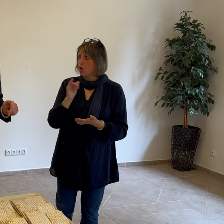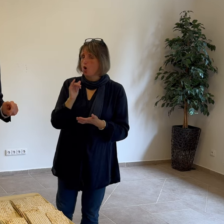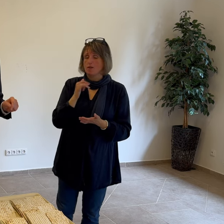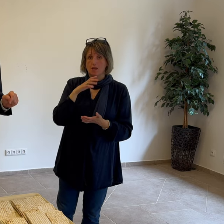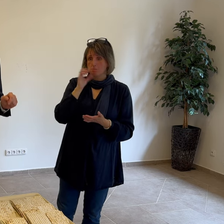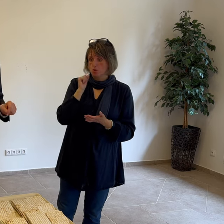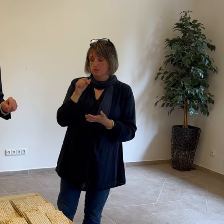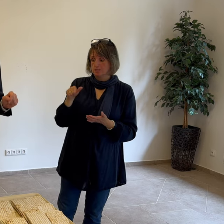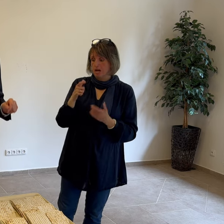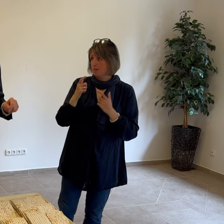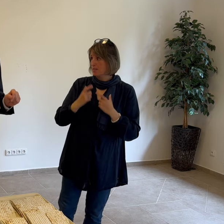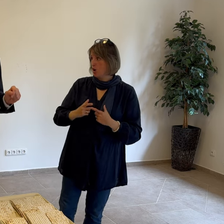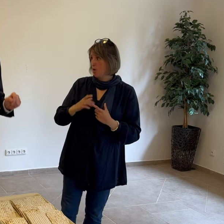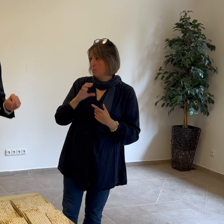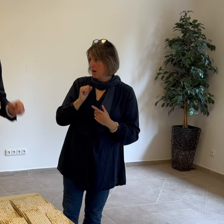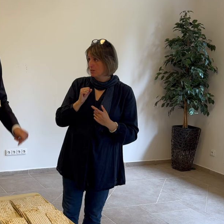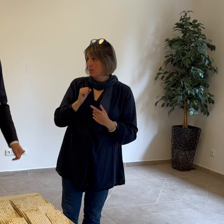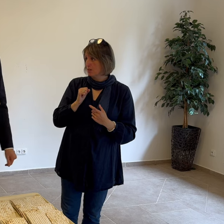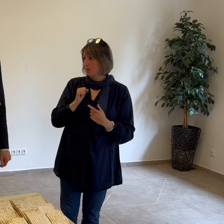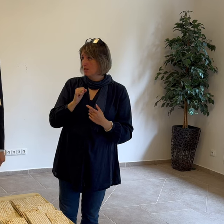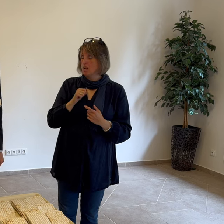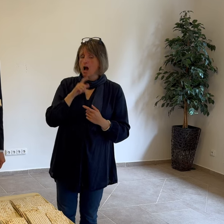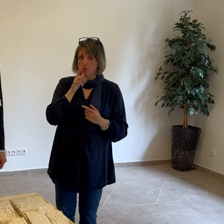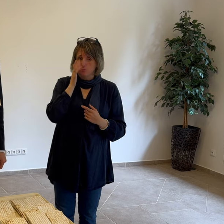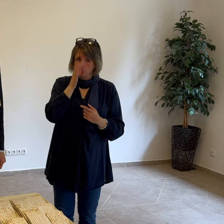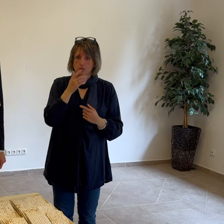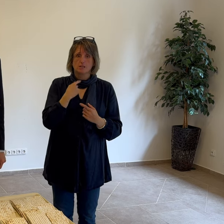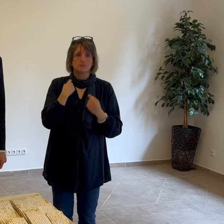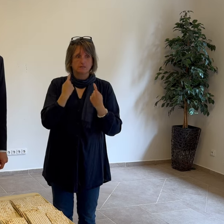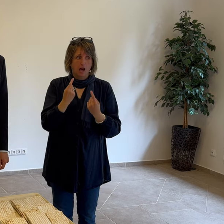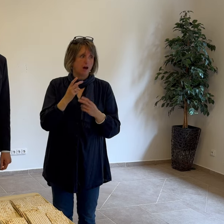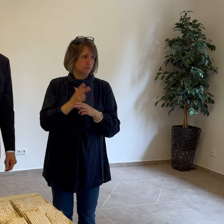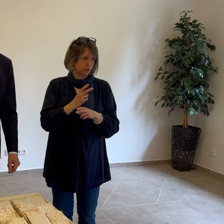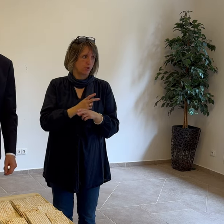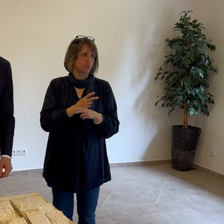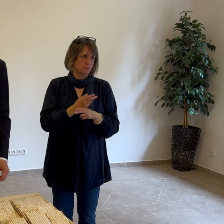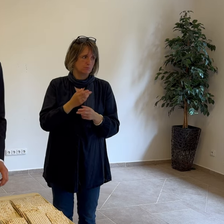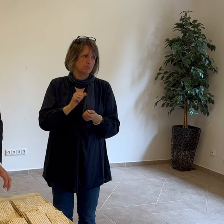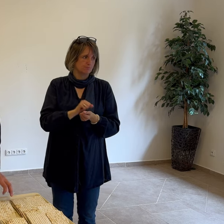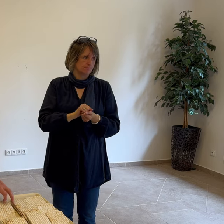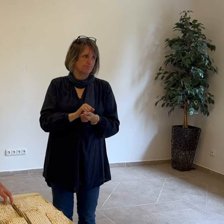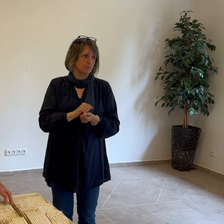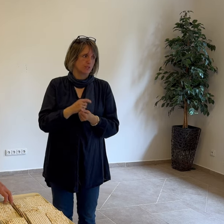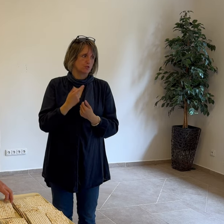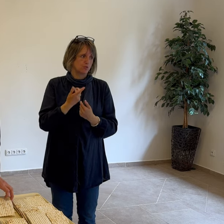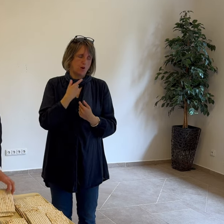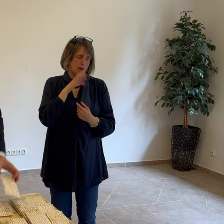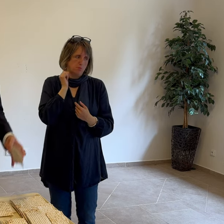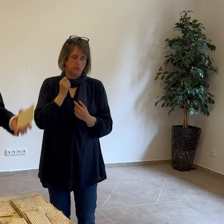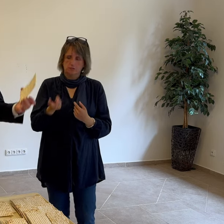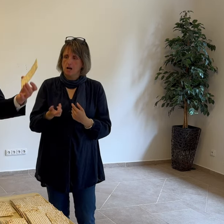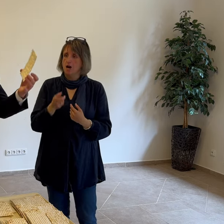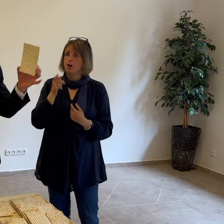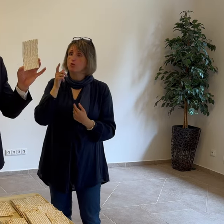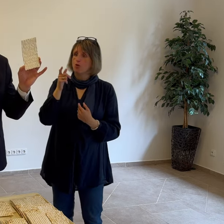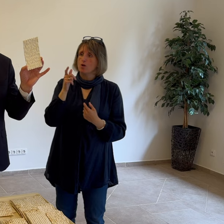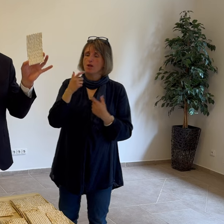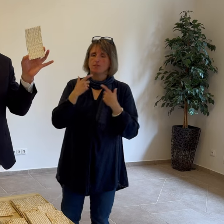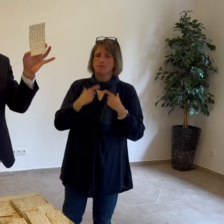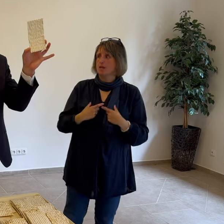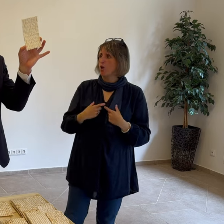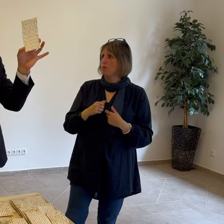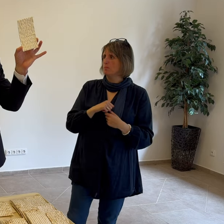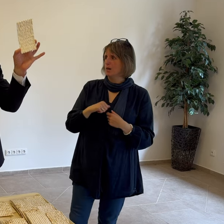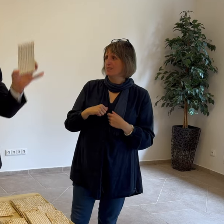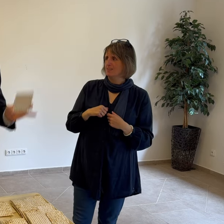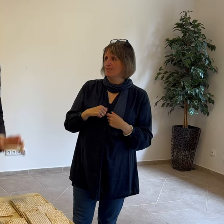Páně jí a pije sám sobě odsouzení kdo Nepozná že toto je tělo Páně kdo